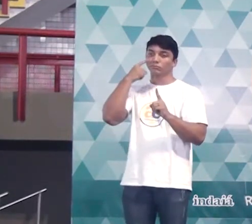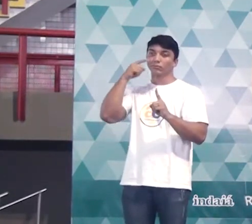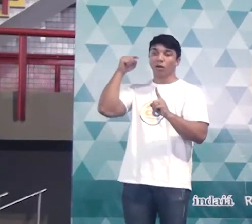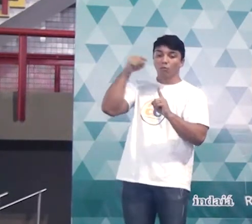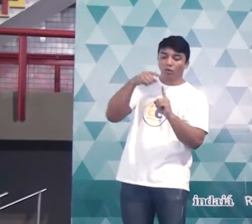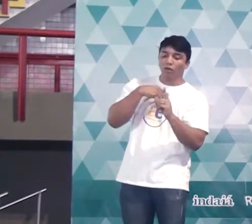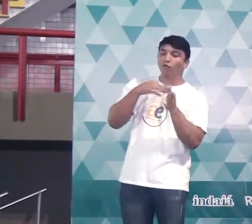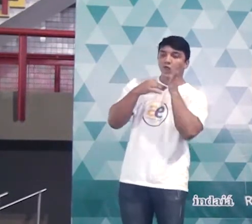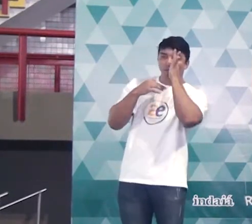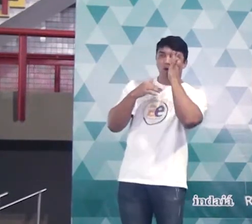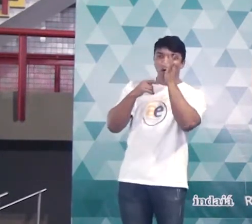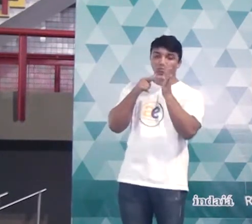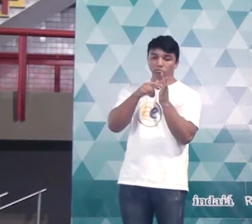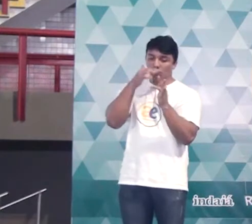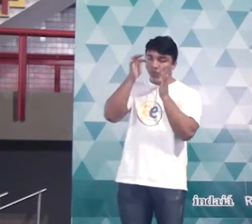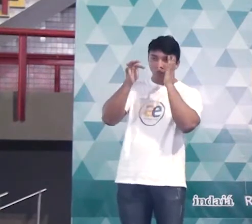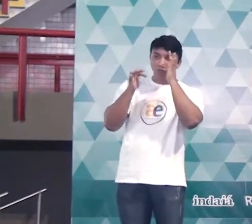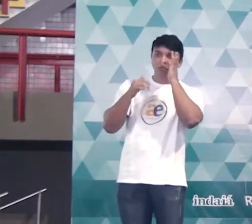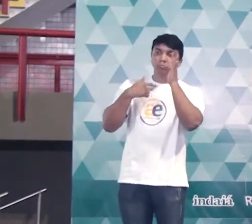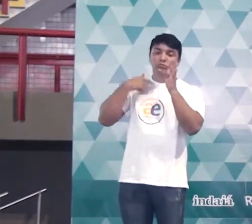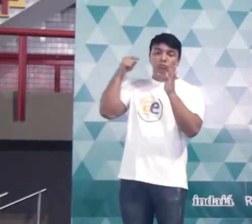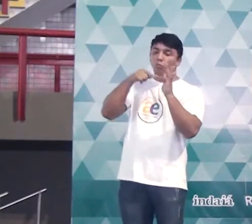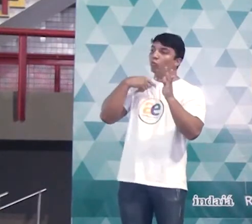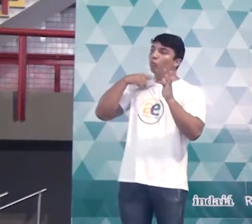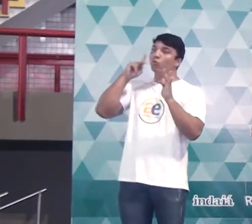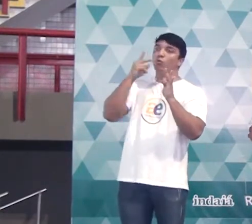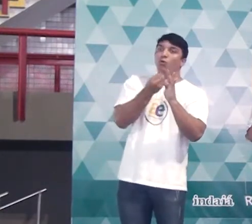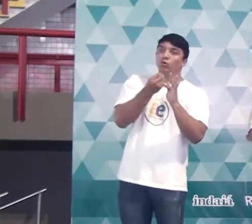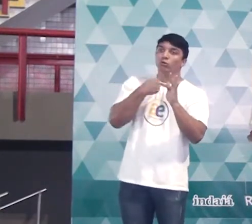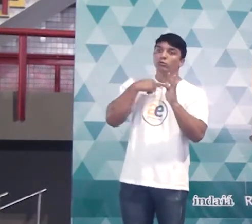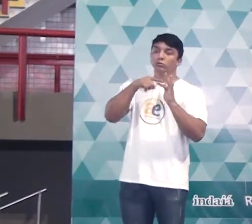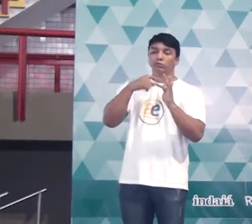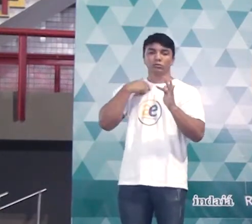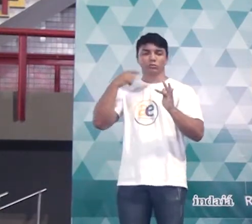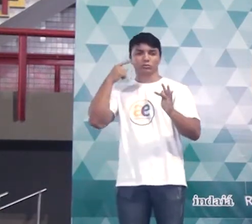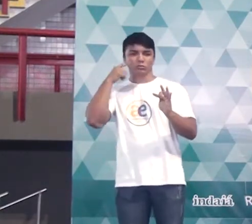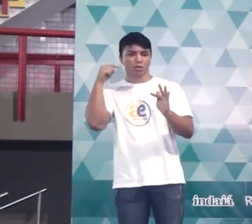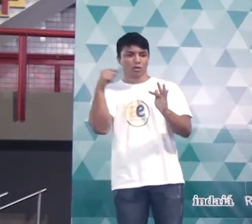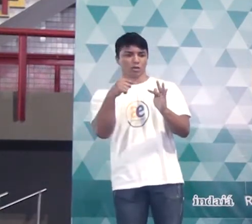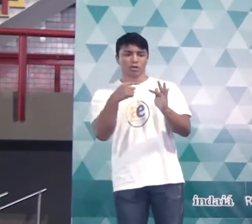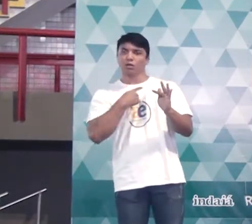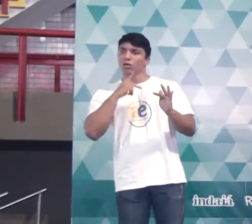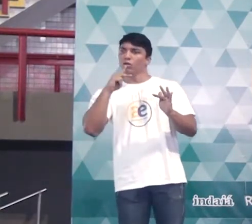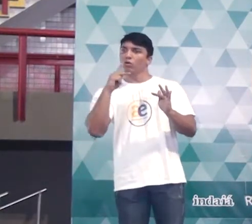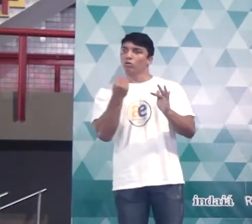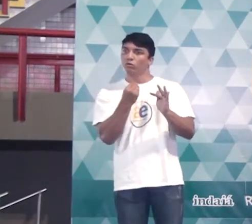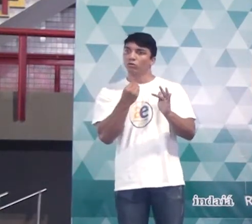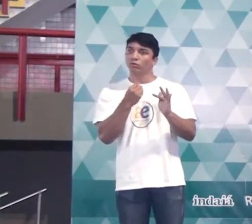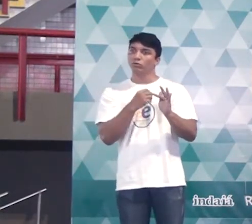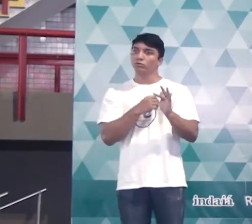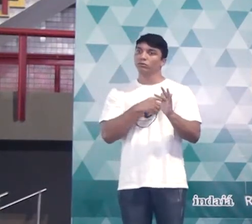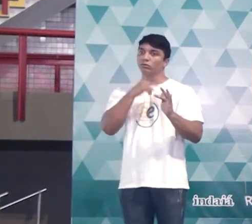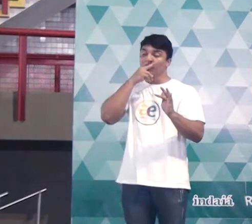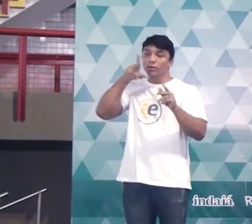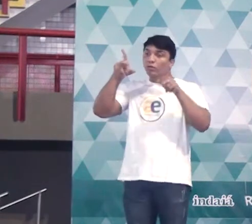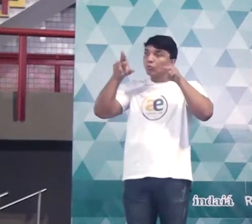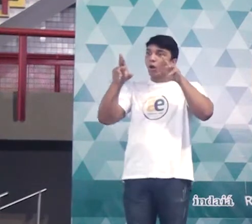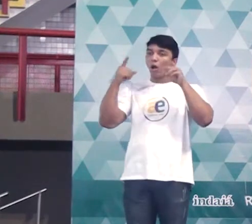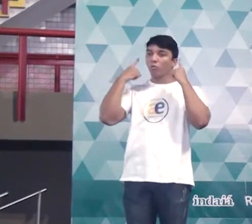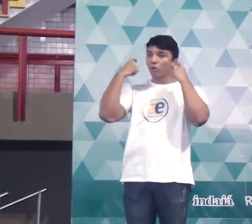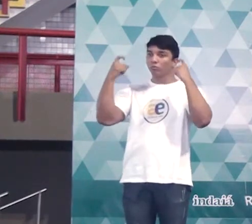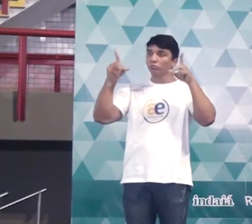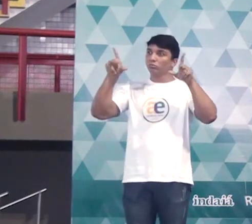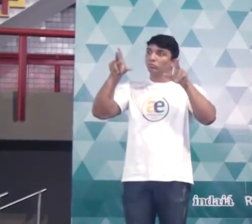apontando para a flor. O homem das cavernas então se liga, aponta para a mesma flor e emite o mesmo